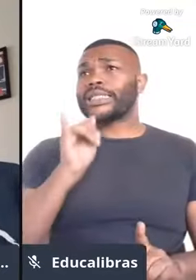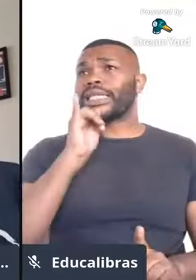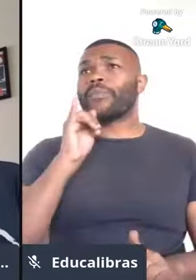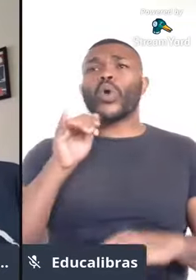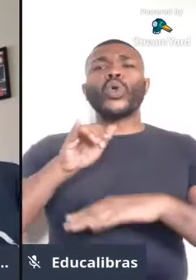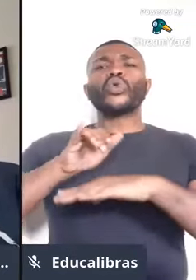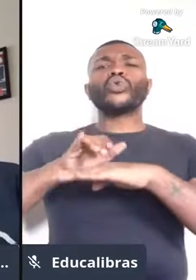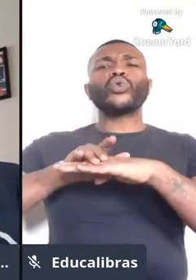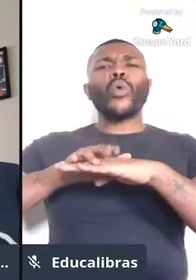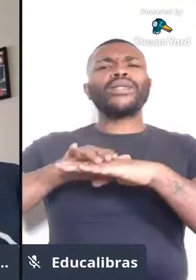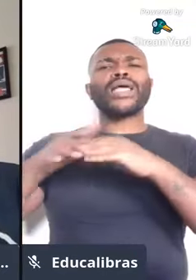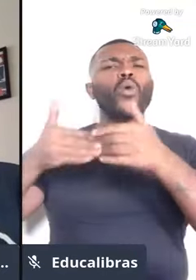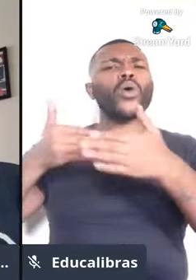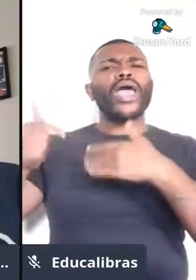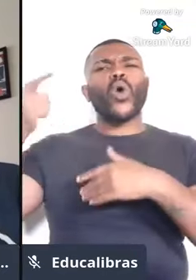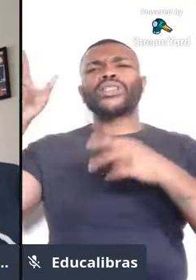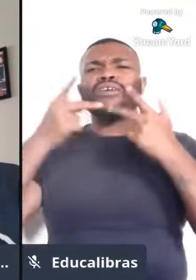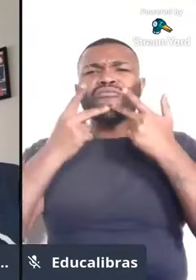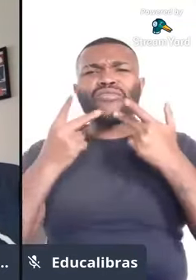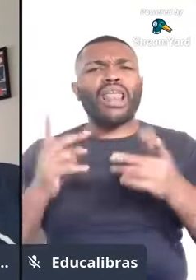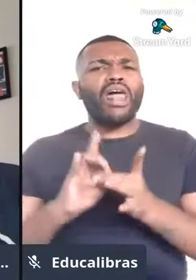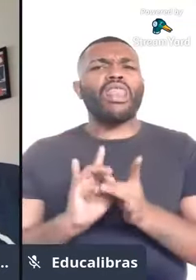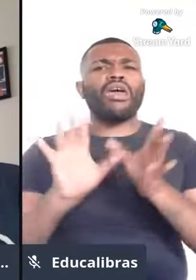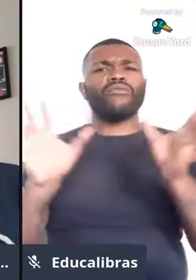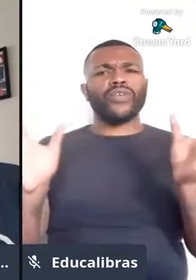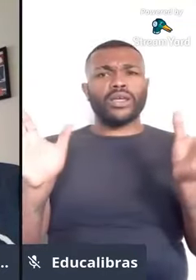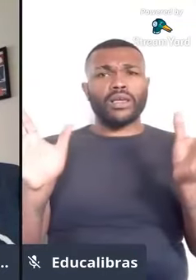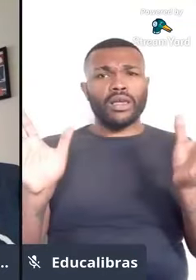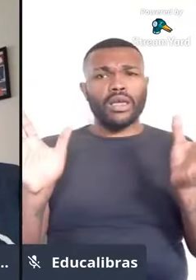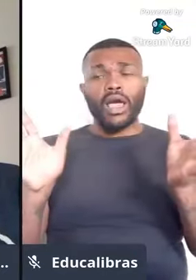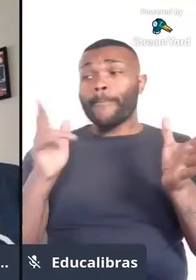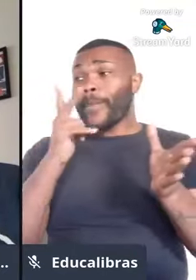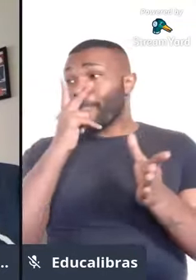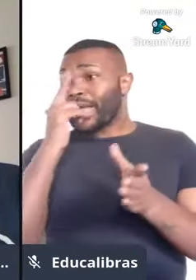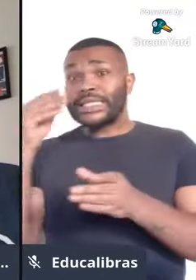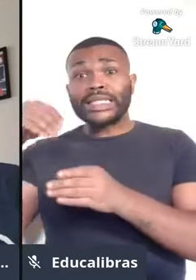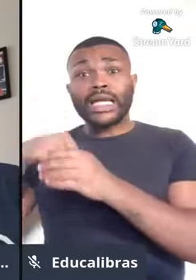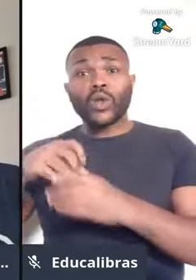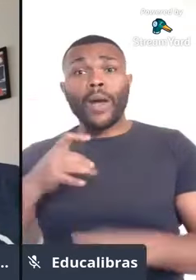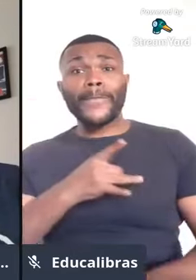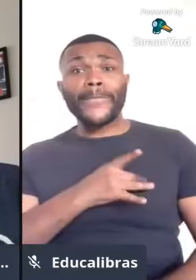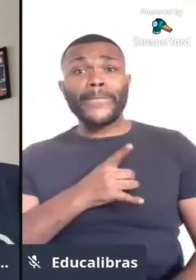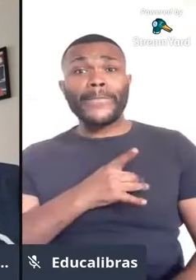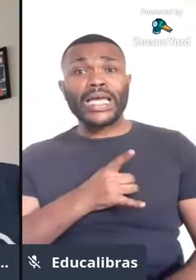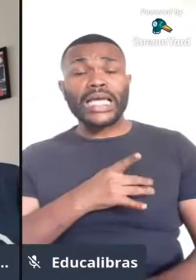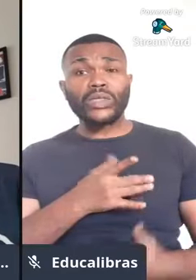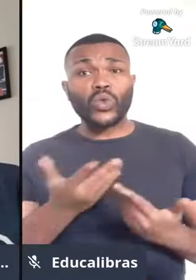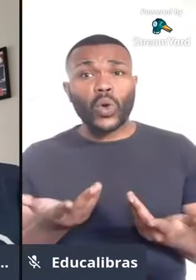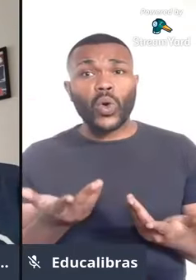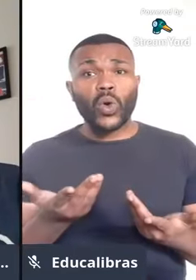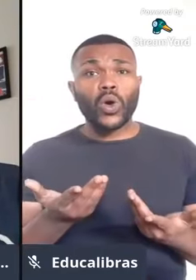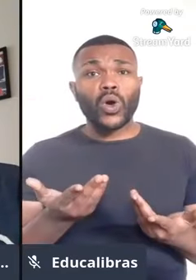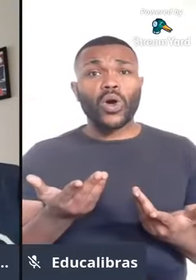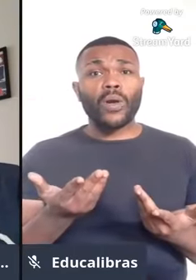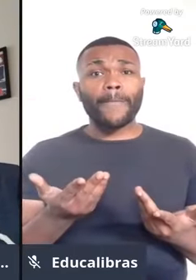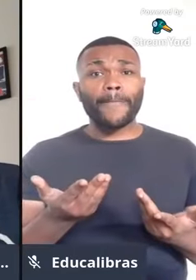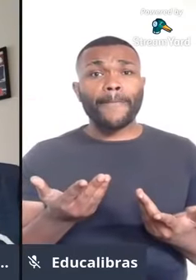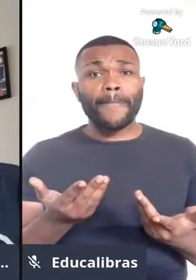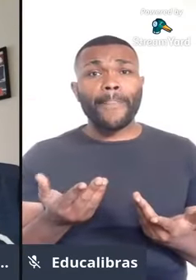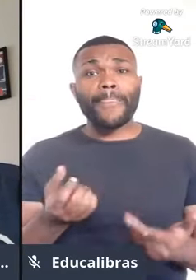Então, sei lá, existe um desconforto em geral em falar sobre doenças, mas